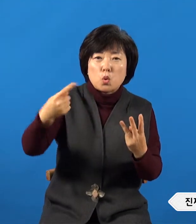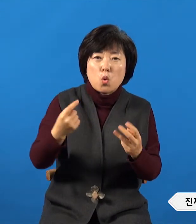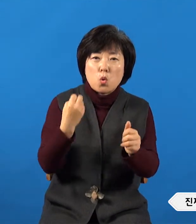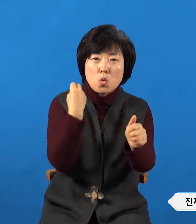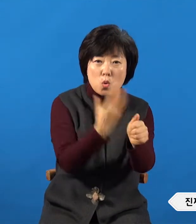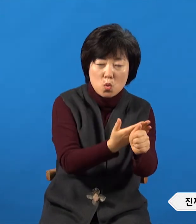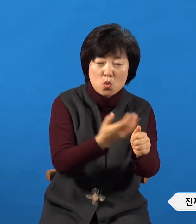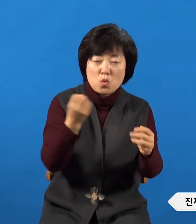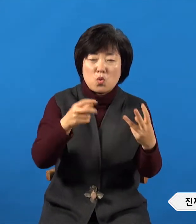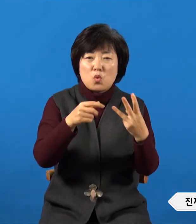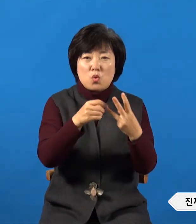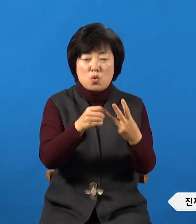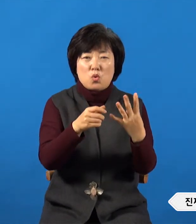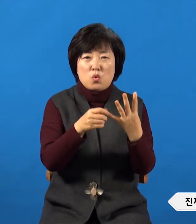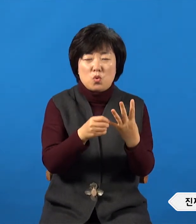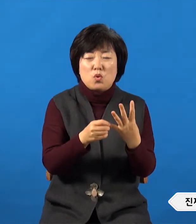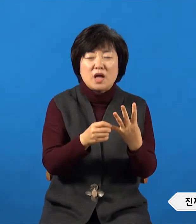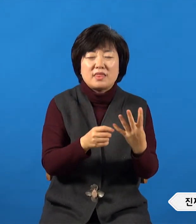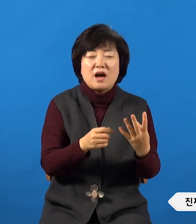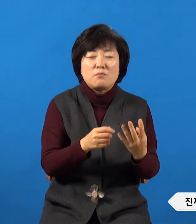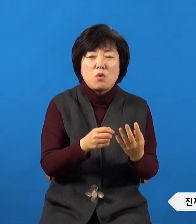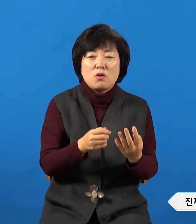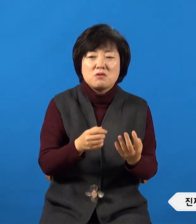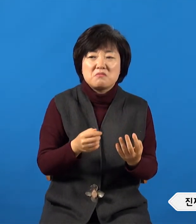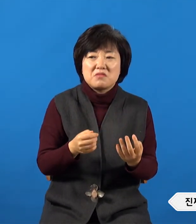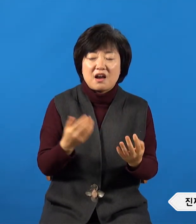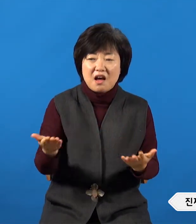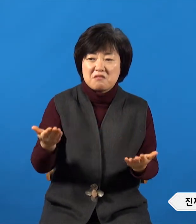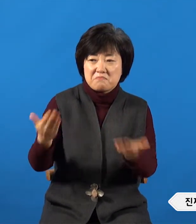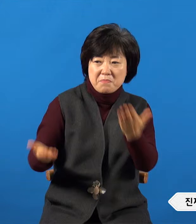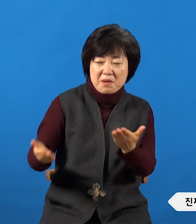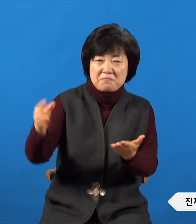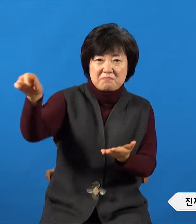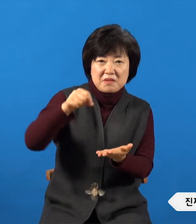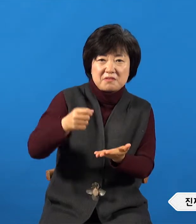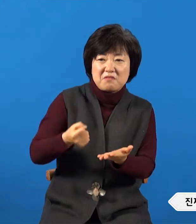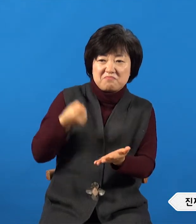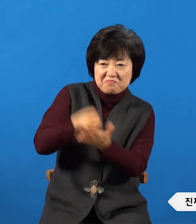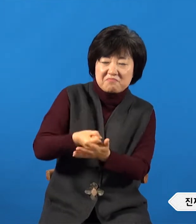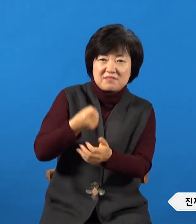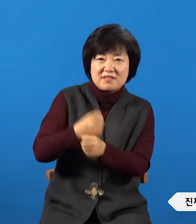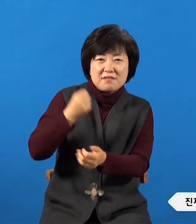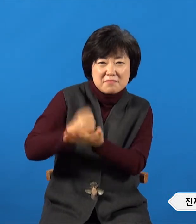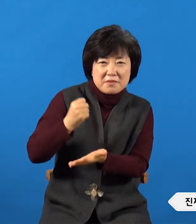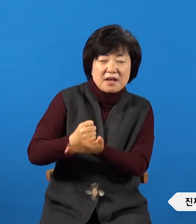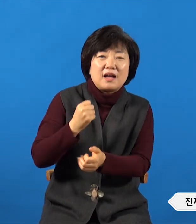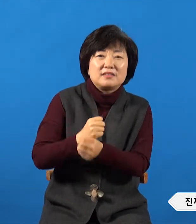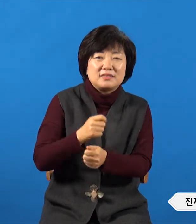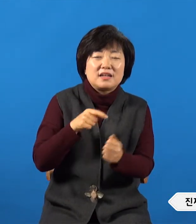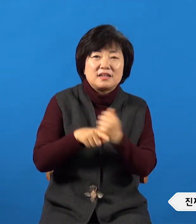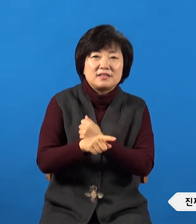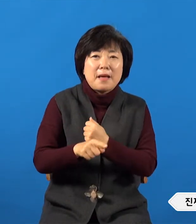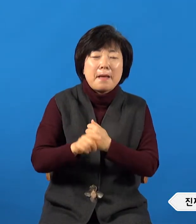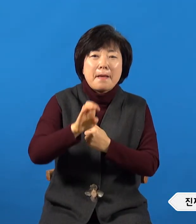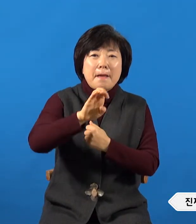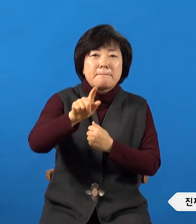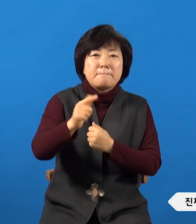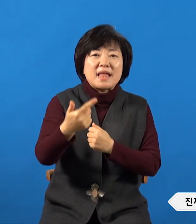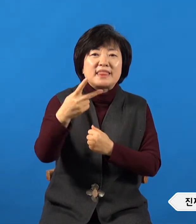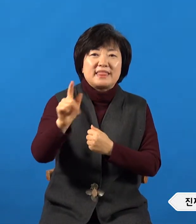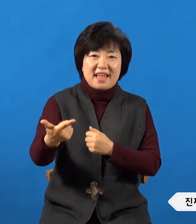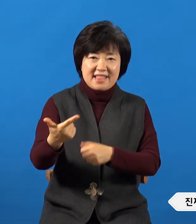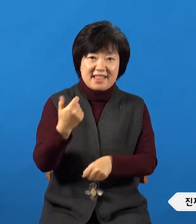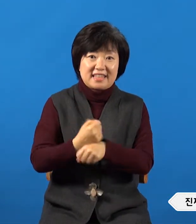가지고 있습니다. 그래서 이 비판이란 단어보다 좀 더 정확한 표현을 사용할 수 있다면 판단하는